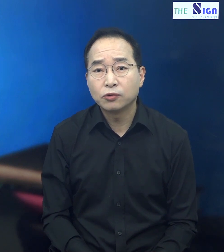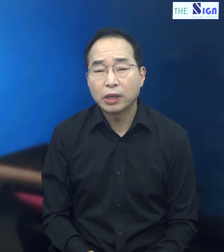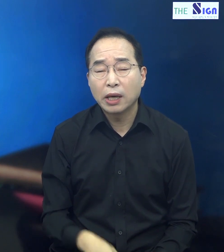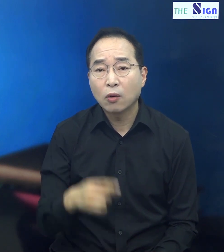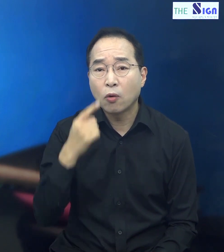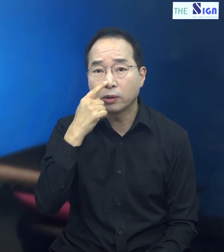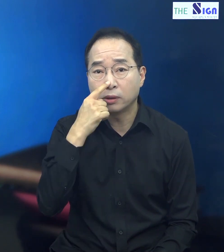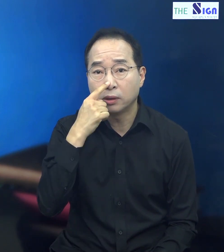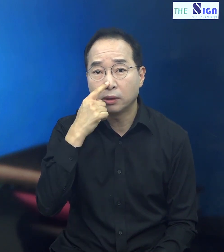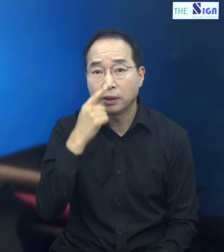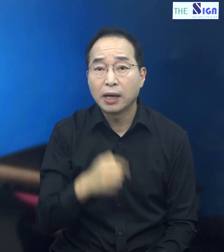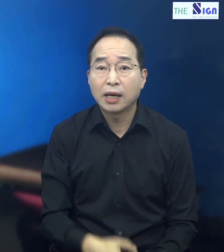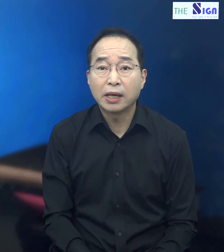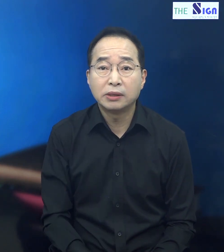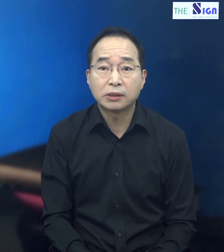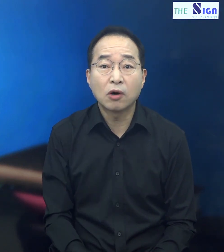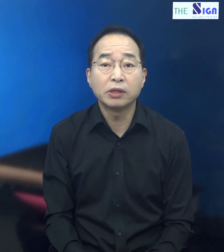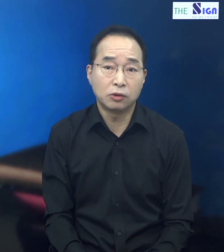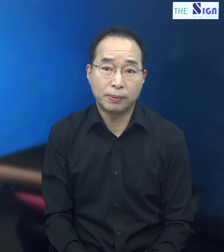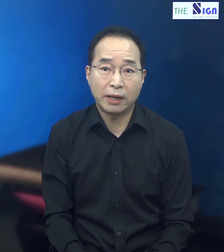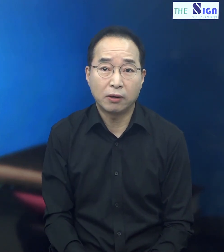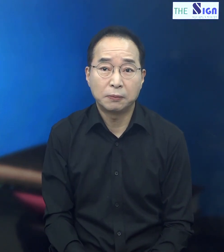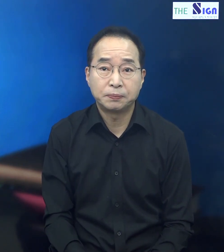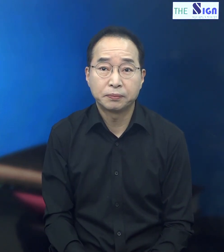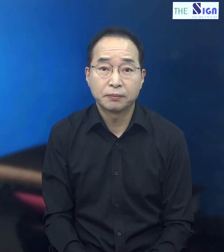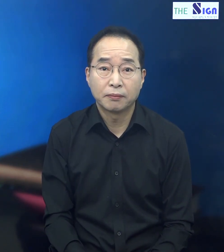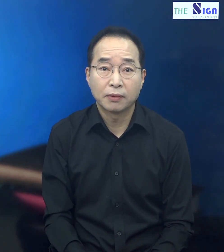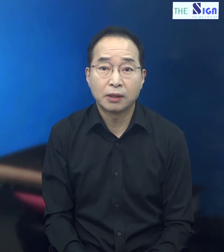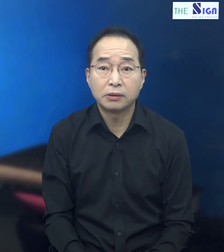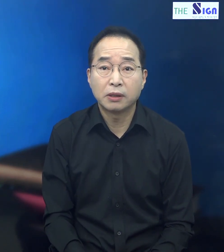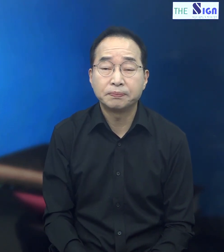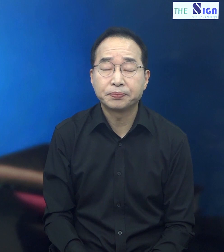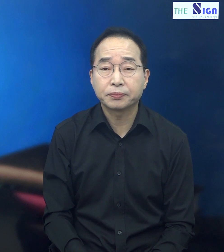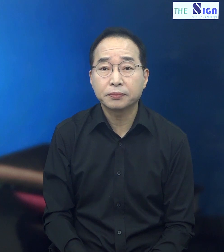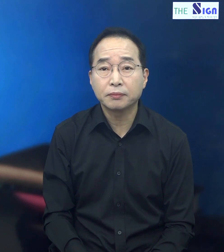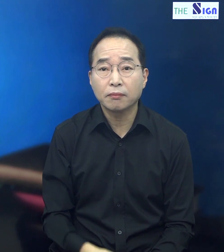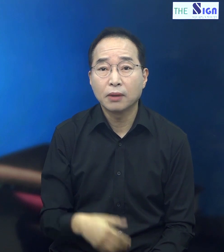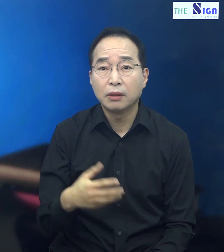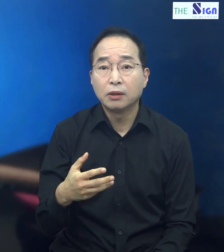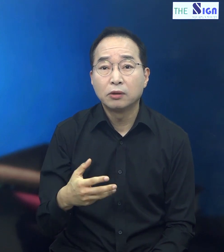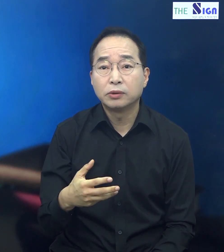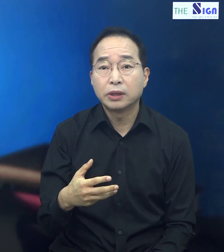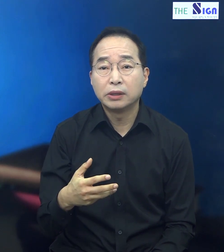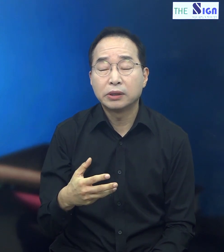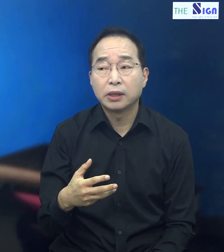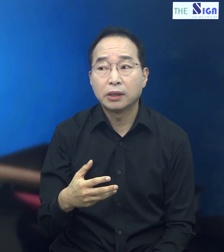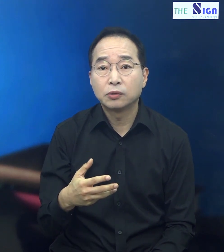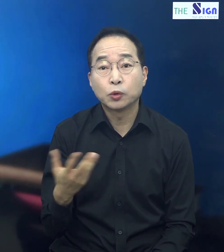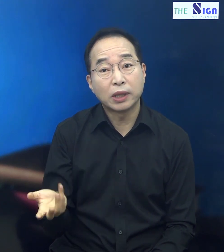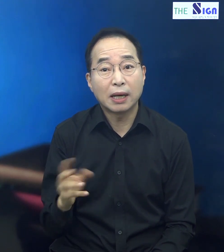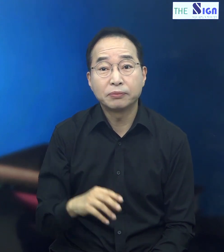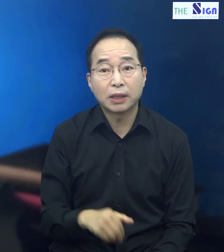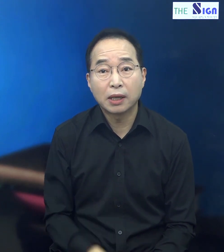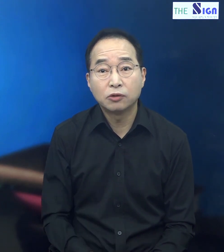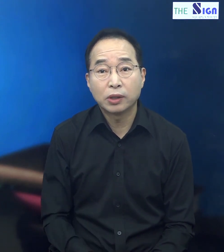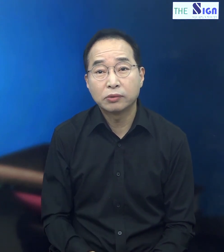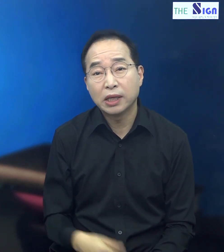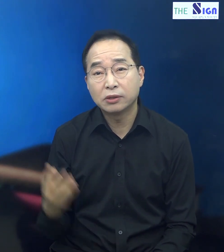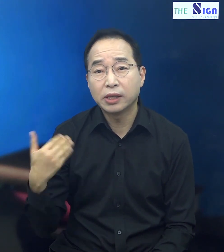중에 코를 하나 이제 성기로 봐요. 그래서 우리가 이제 좋다 나쁘다라는 수화도 예전에 이제